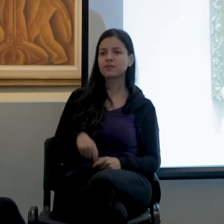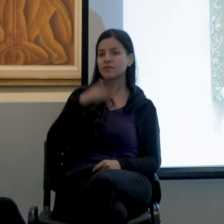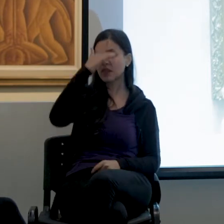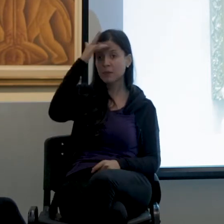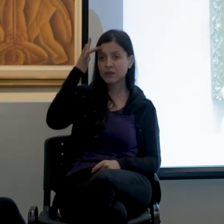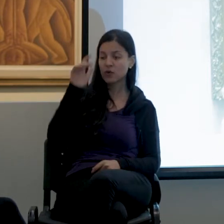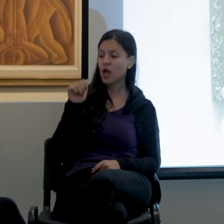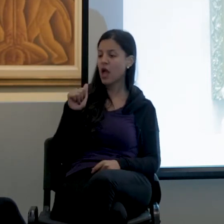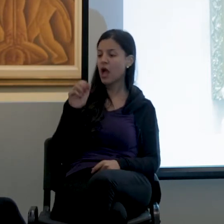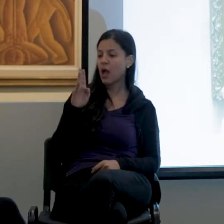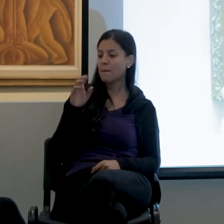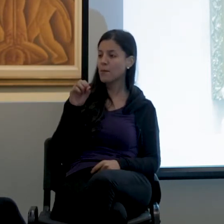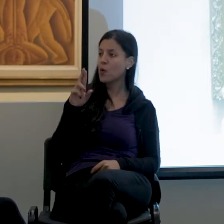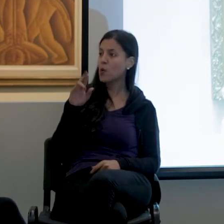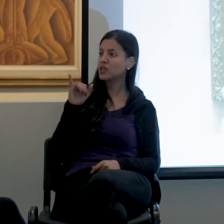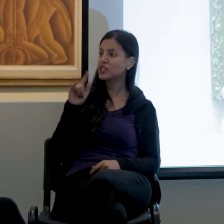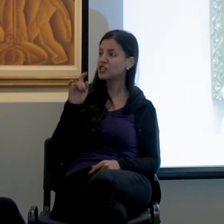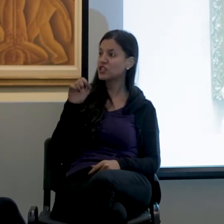aborígenes australianos,